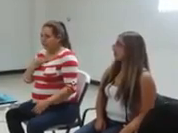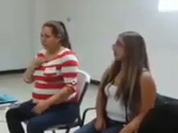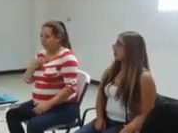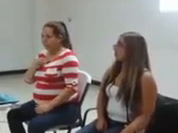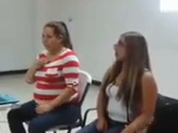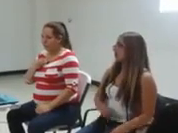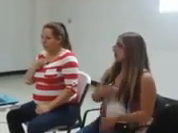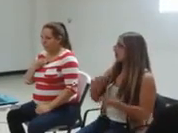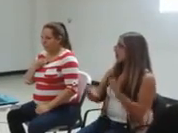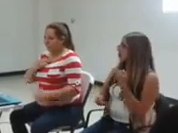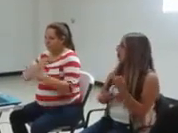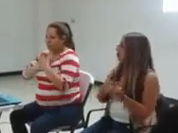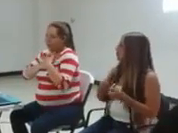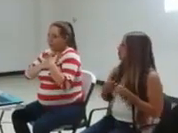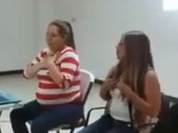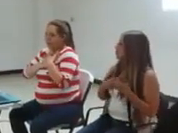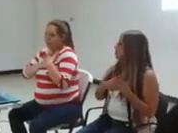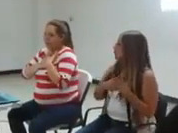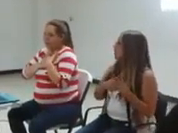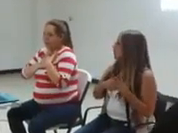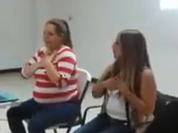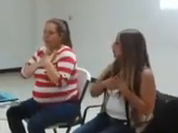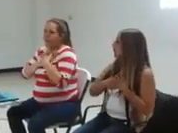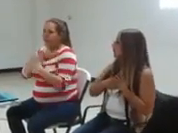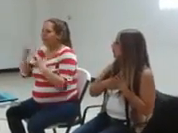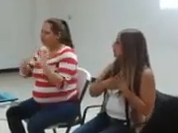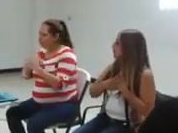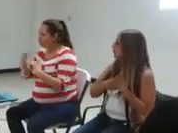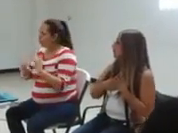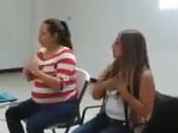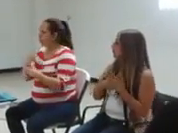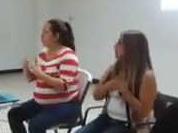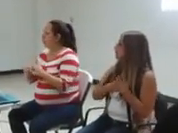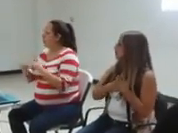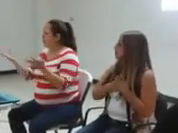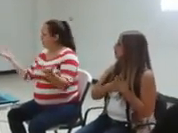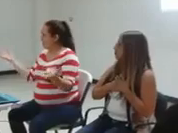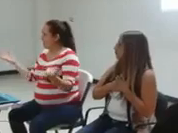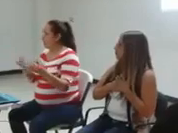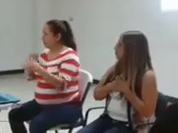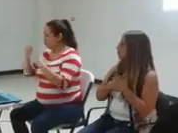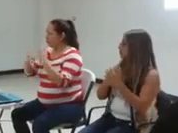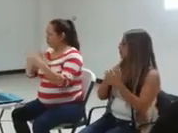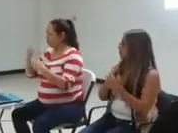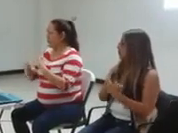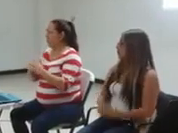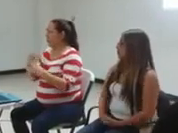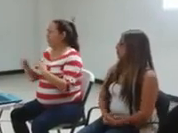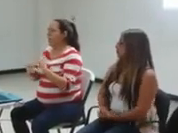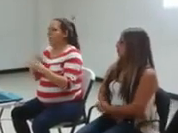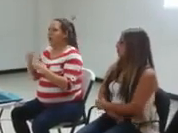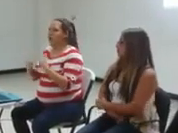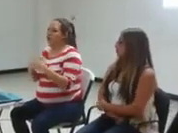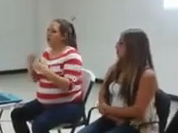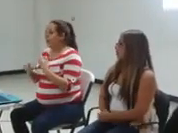brinda. Sí. Y hacemos para no hacer todo, se brinda, eso es todo. Pero todo